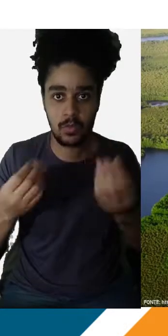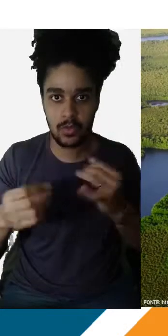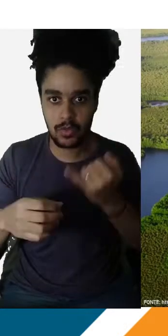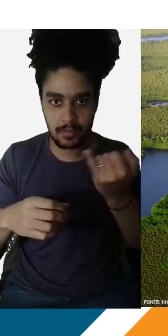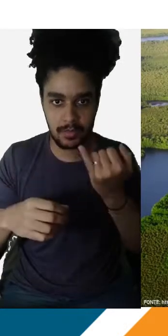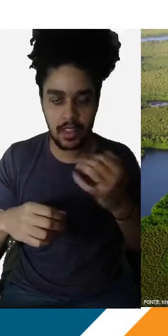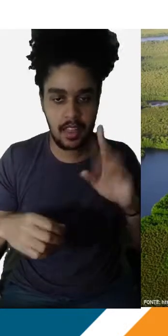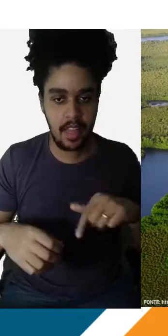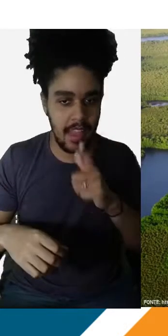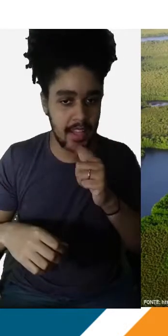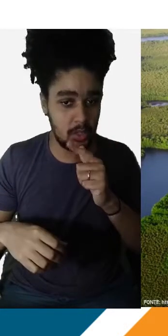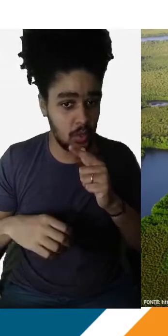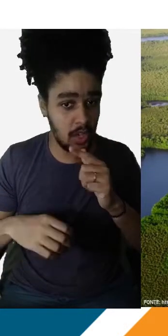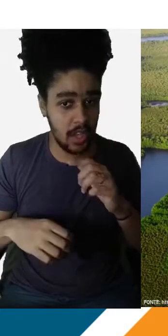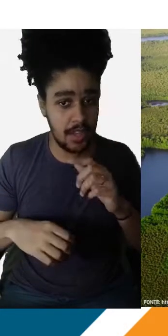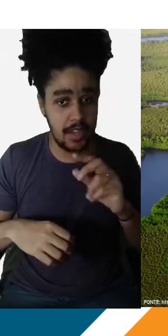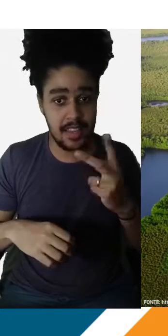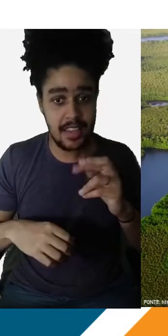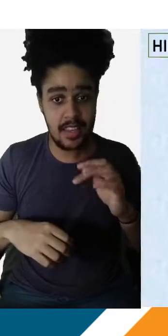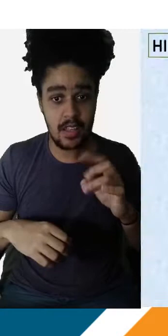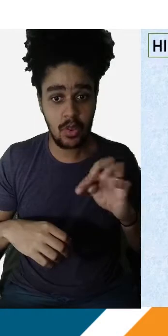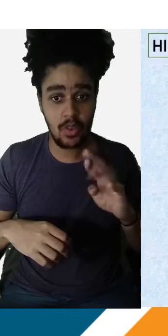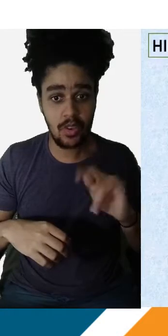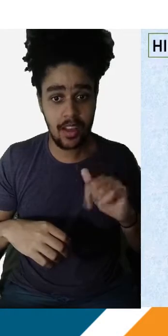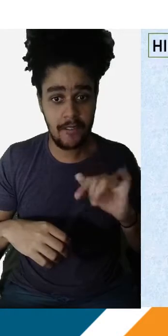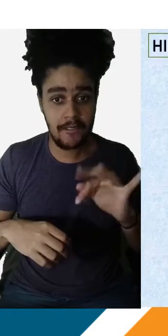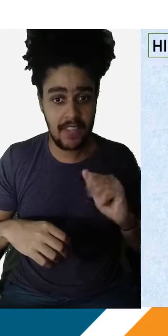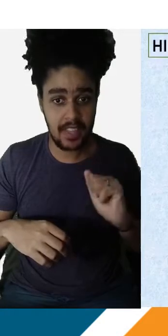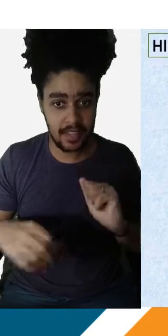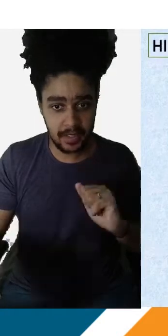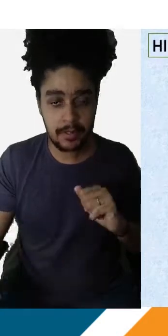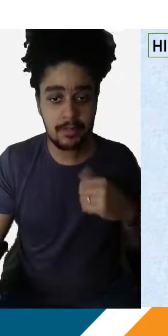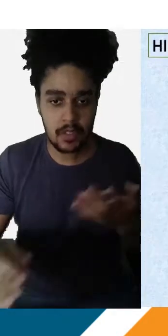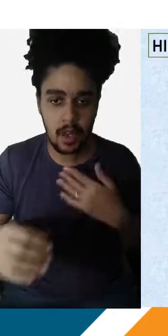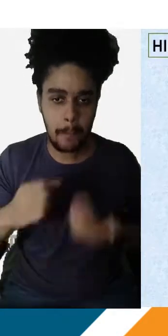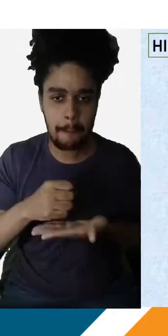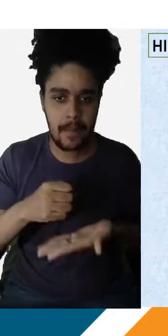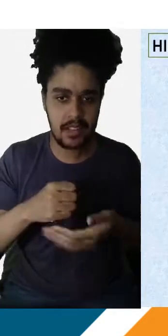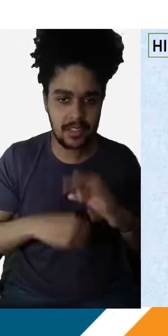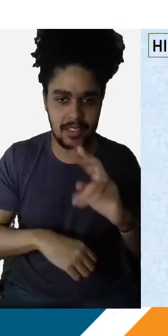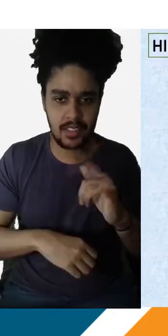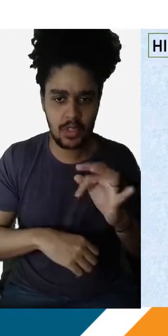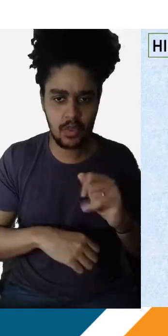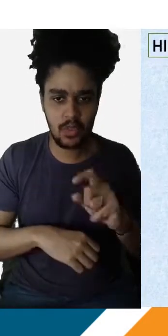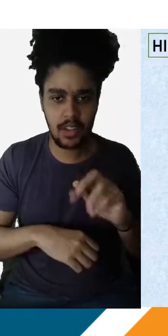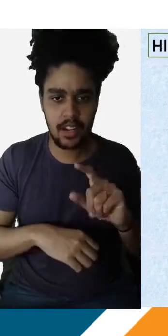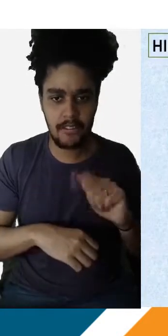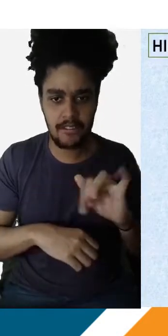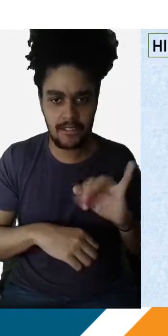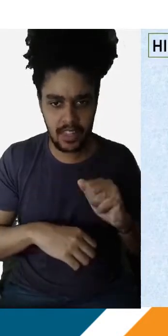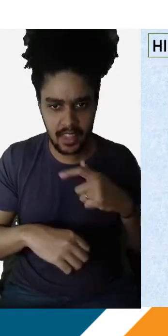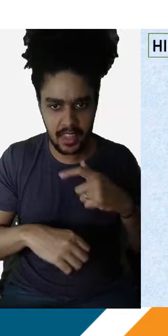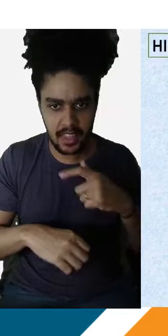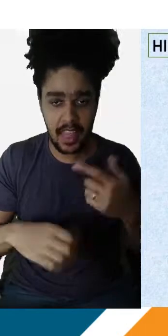hidrografia. Então, simbora! Então, a gente pode basicamente definir hidrografia como o estudo dos